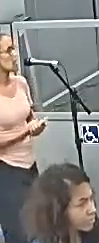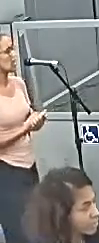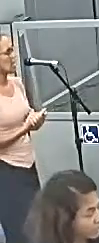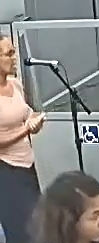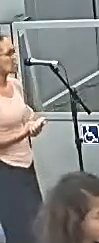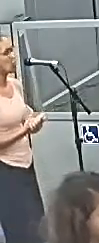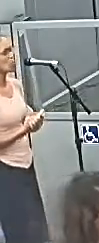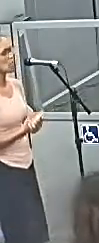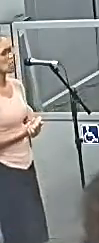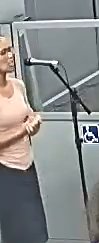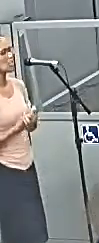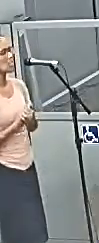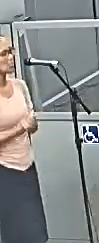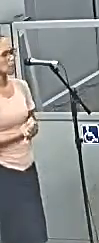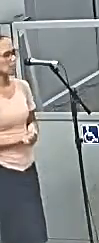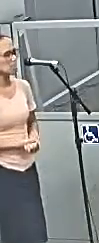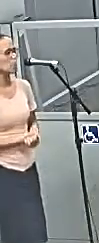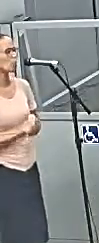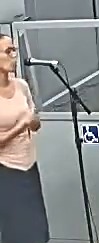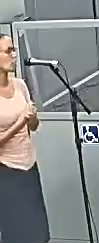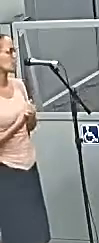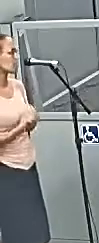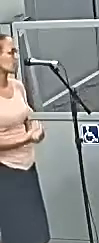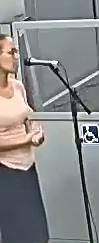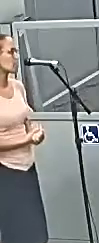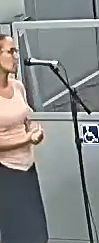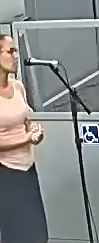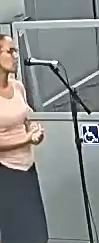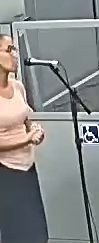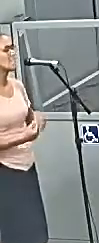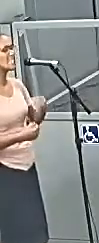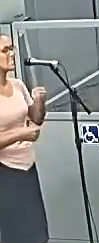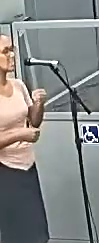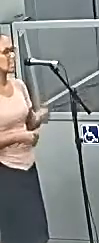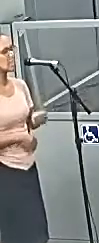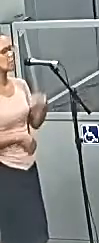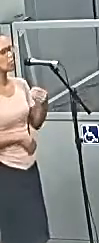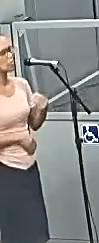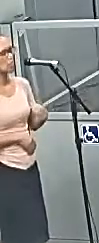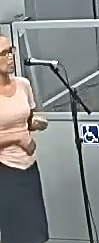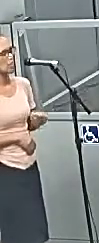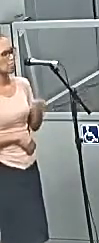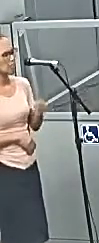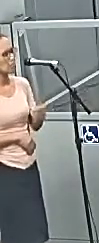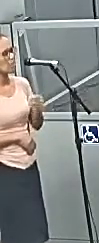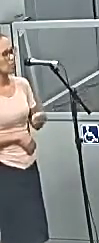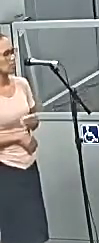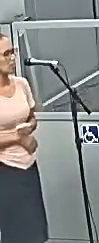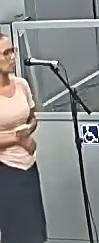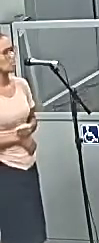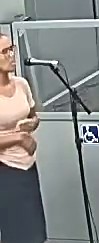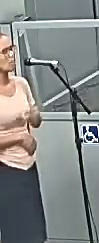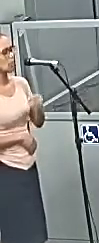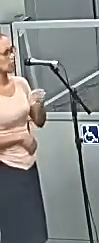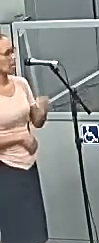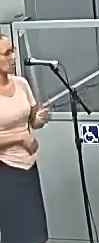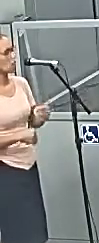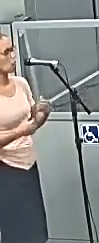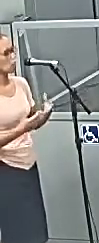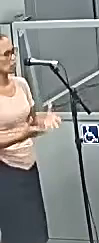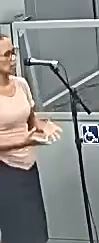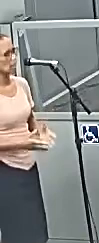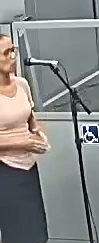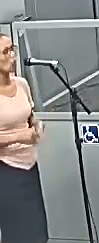é importante é extremamente importante é extremamente relevante que tenha profissão mais preparados para lidar